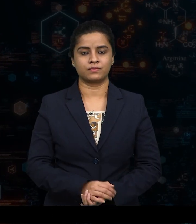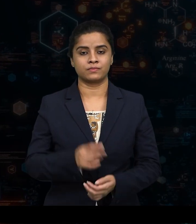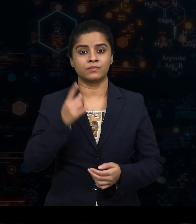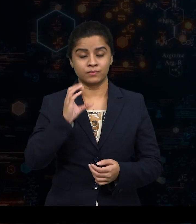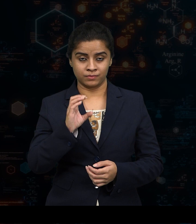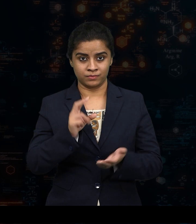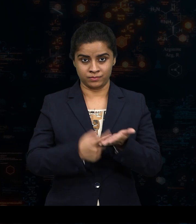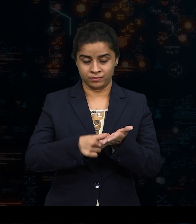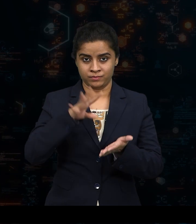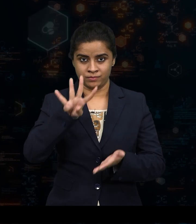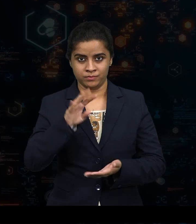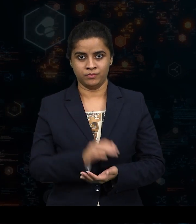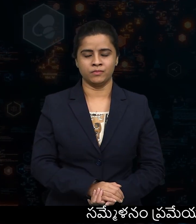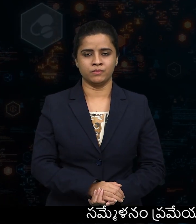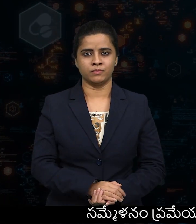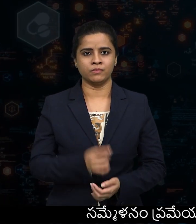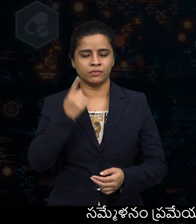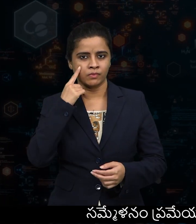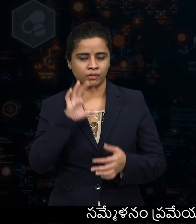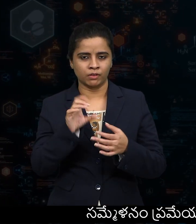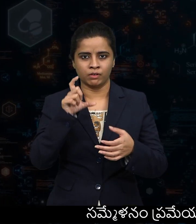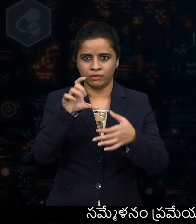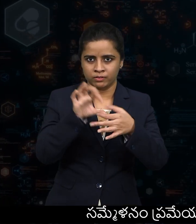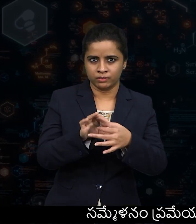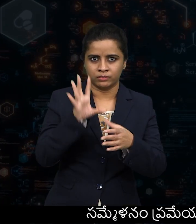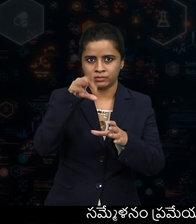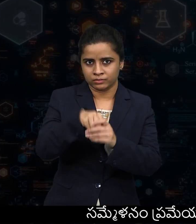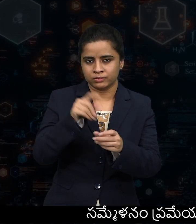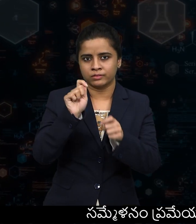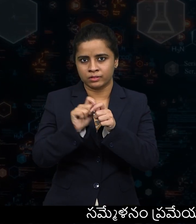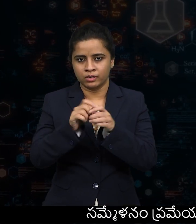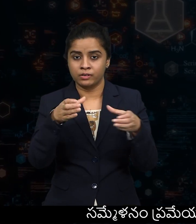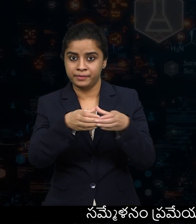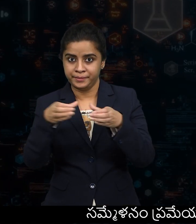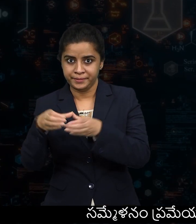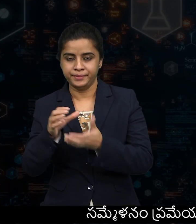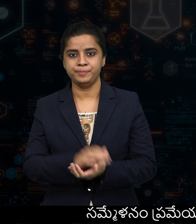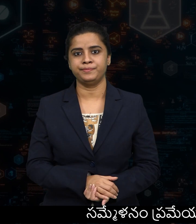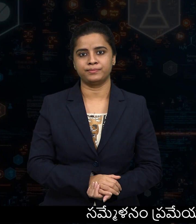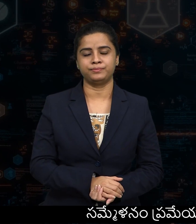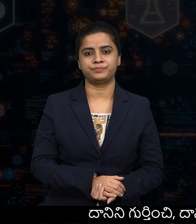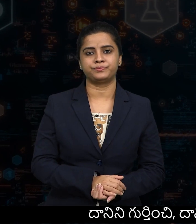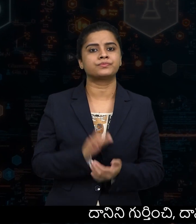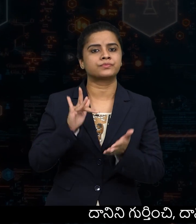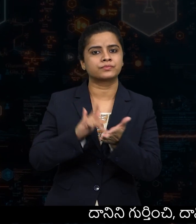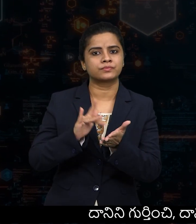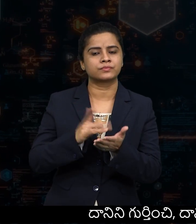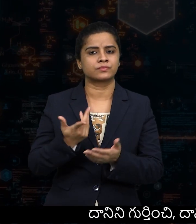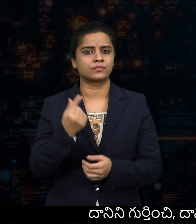నియమం 4. సమ్మేళనం ప్రమేయ సమూహాన్ని కలిగి ఉన్నట్లయితే దానిని గుర్తించి